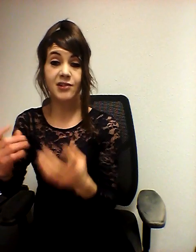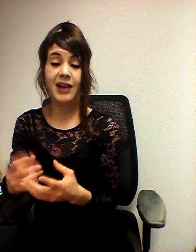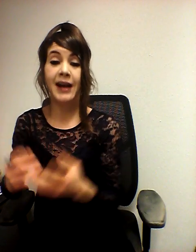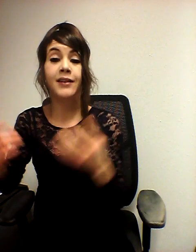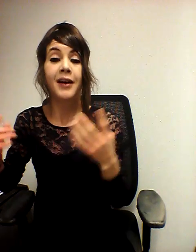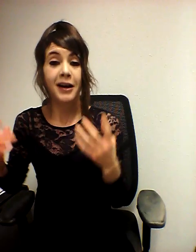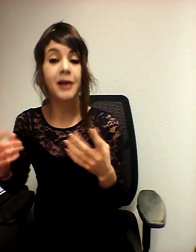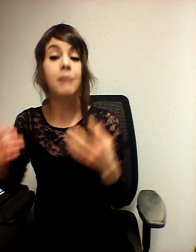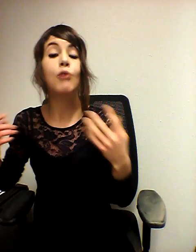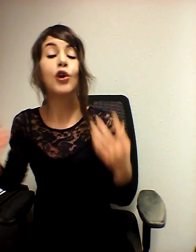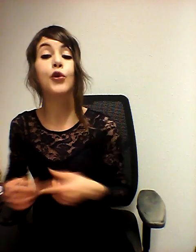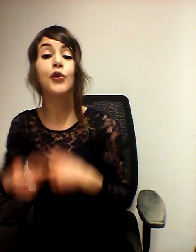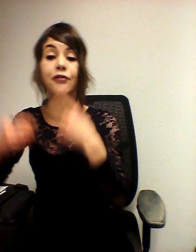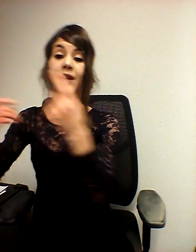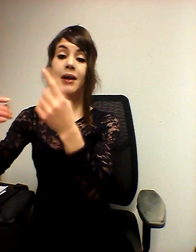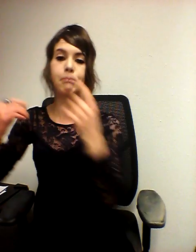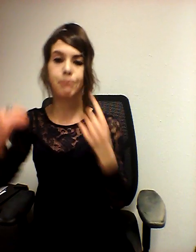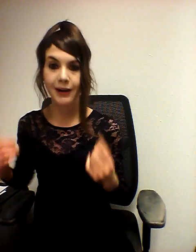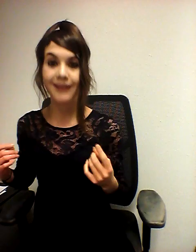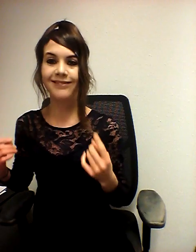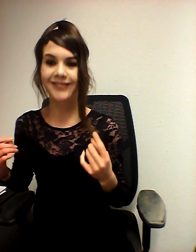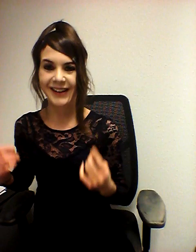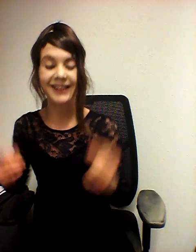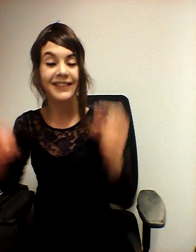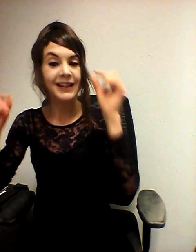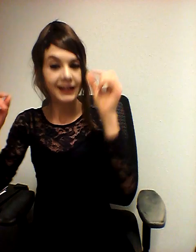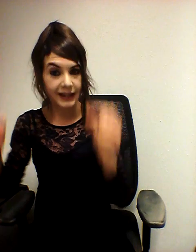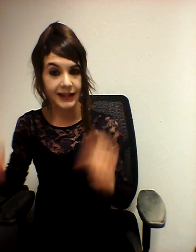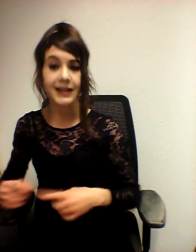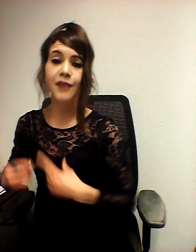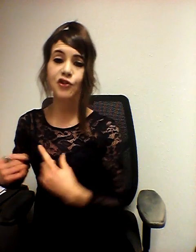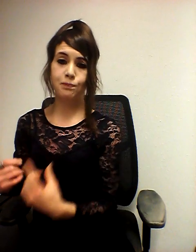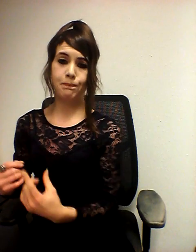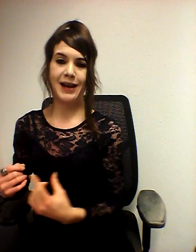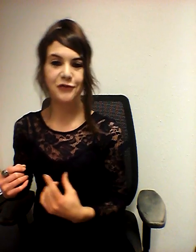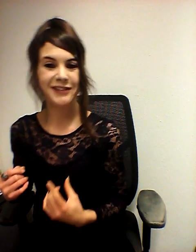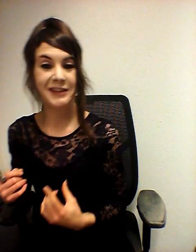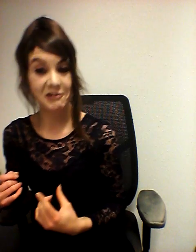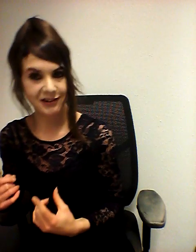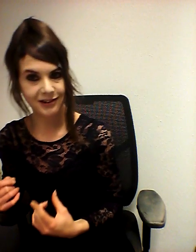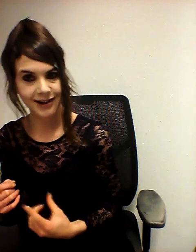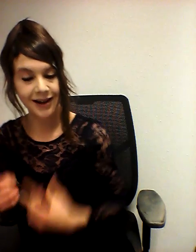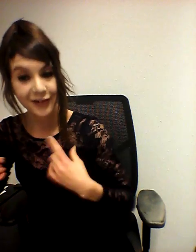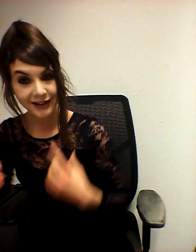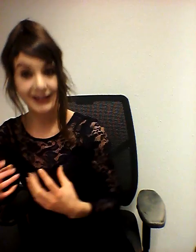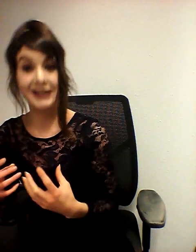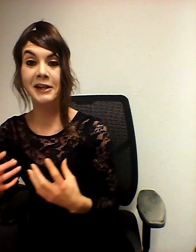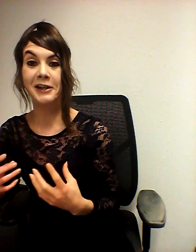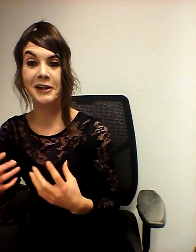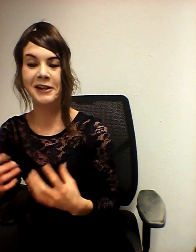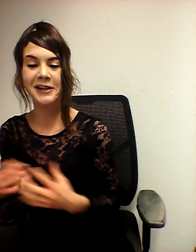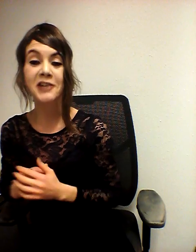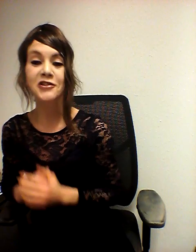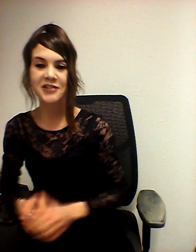zijn eh molecuul verbindingen in jouw spijsverteringskanaal eerst